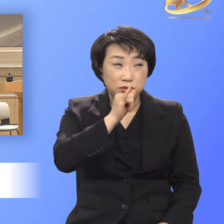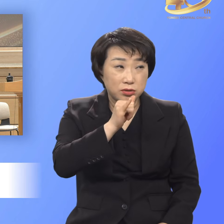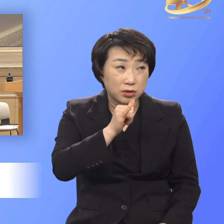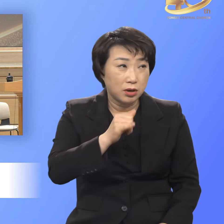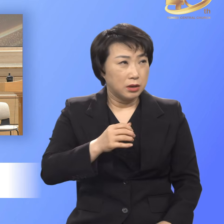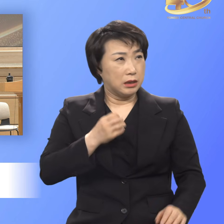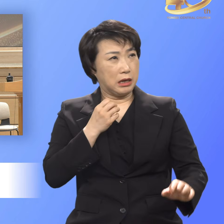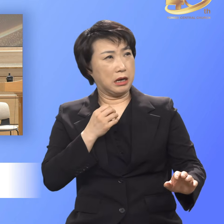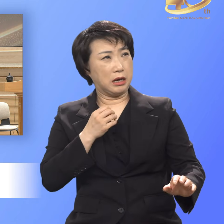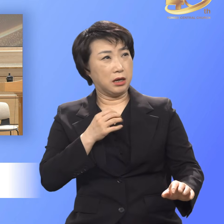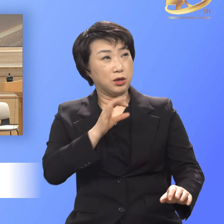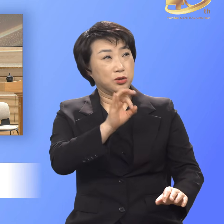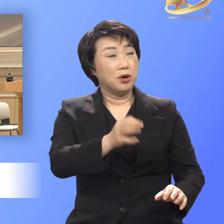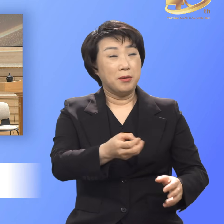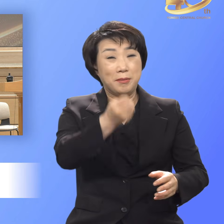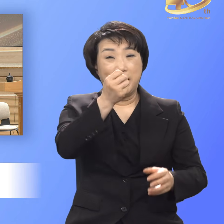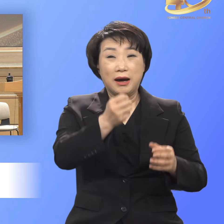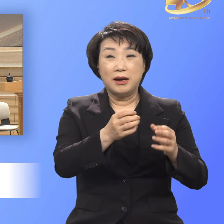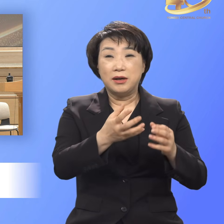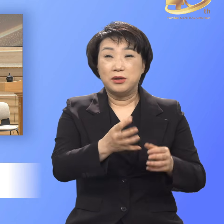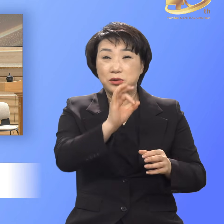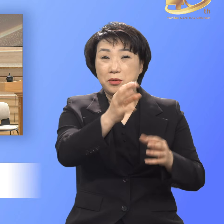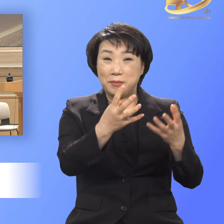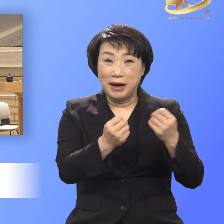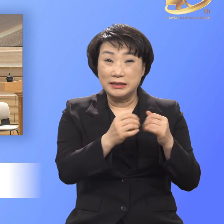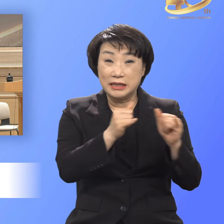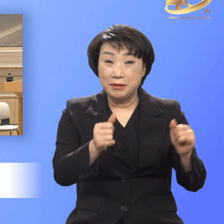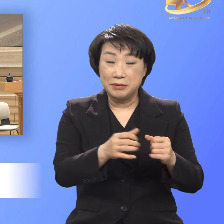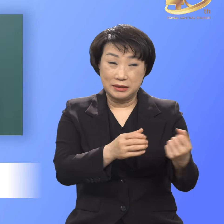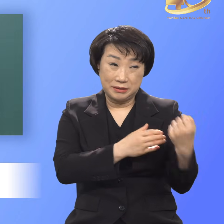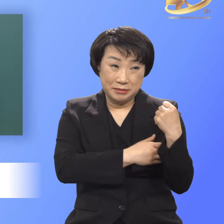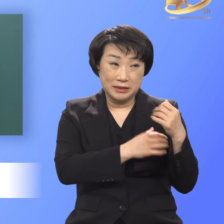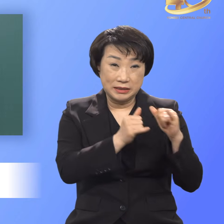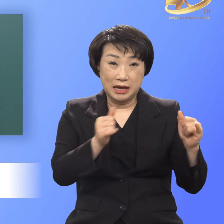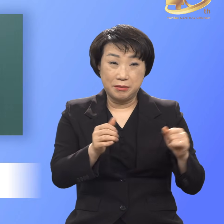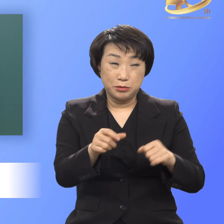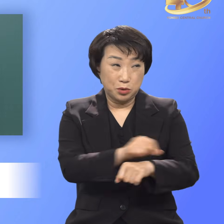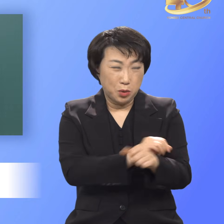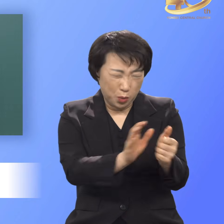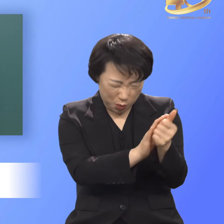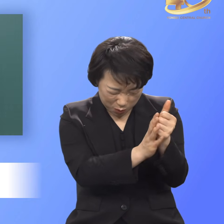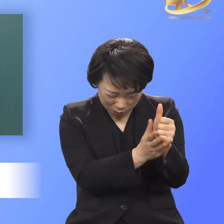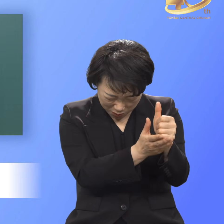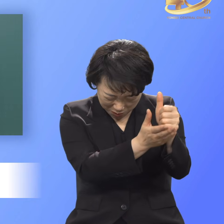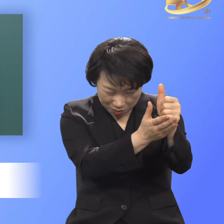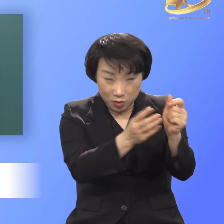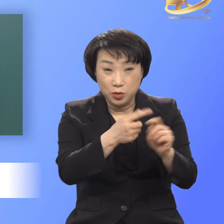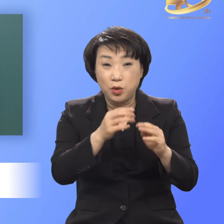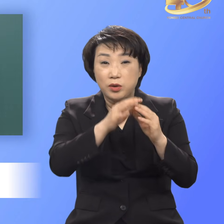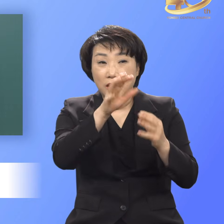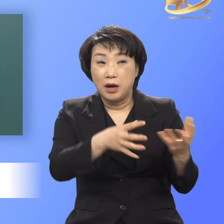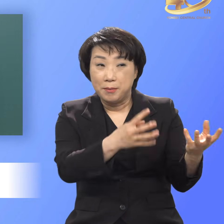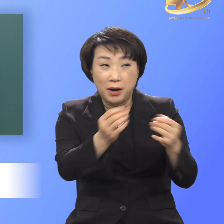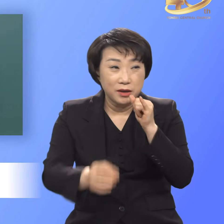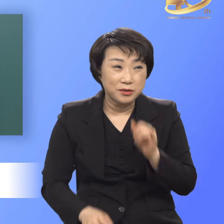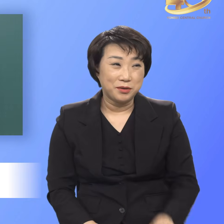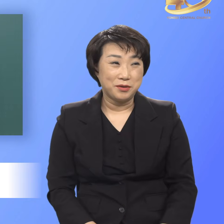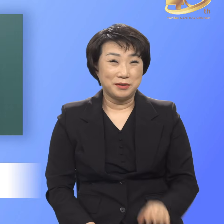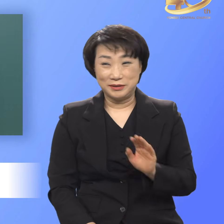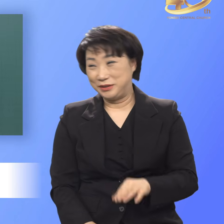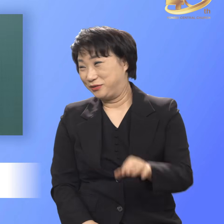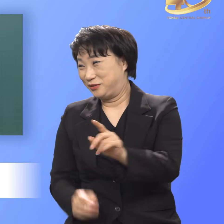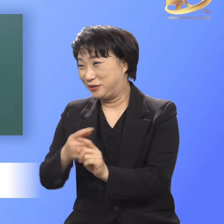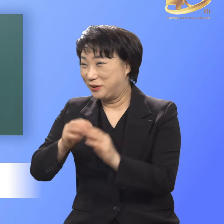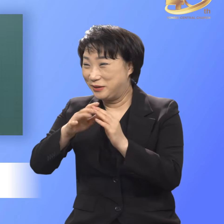그래서 돈 있는 사람, 힘 있는 사람, 특별 대우하는 교회가 많아. 근데 우리 교회는